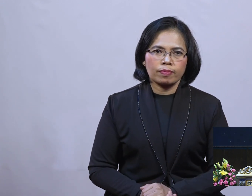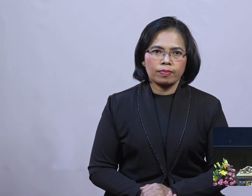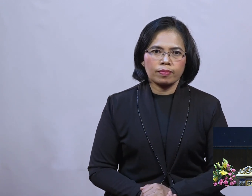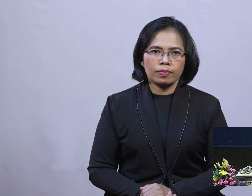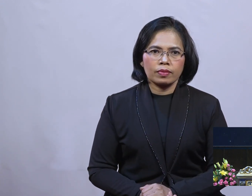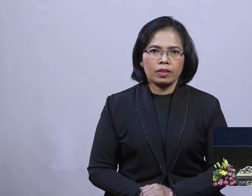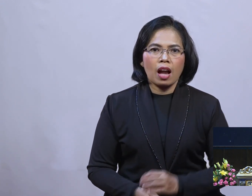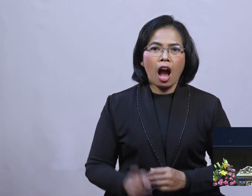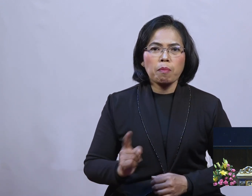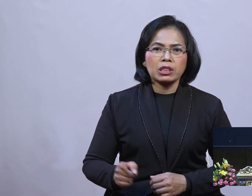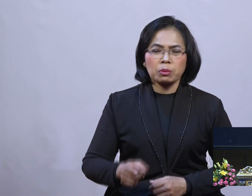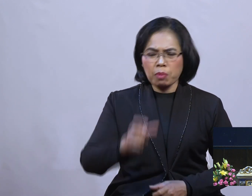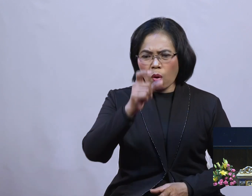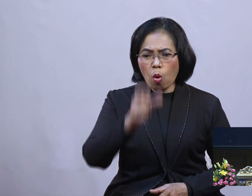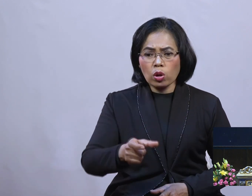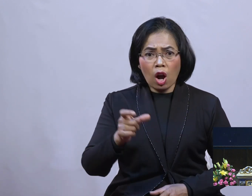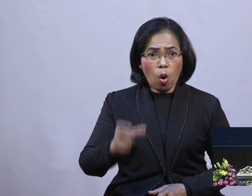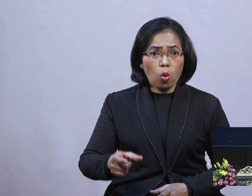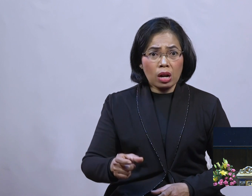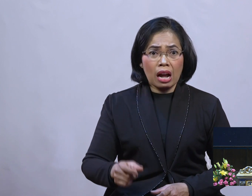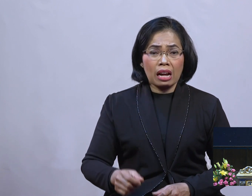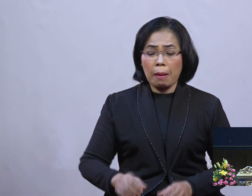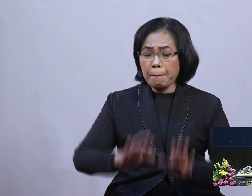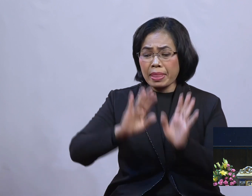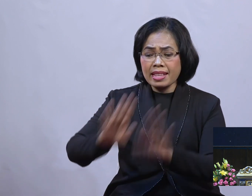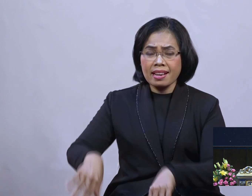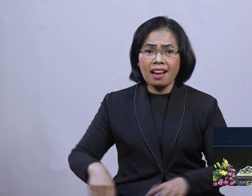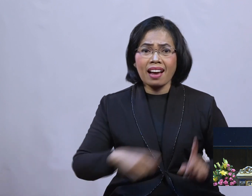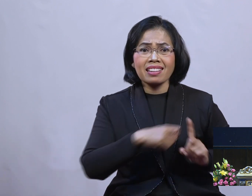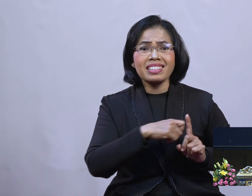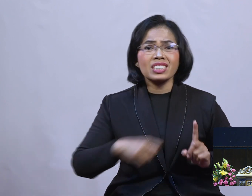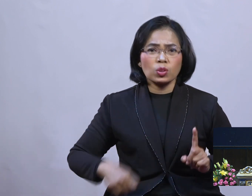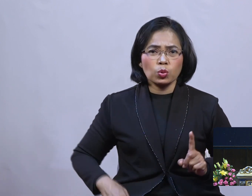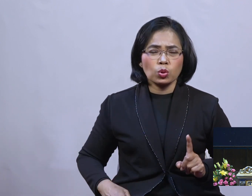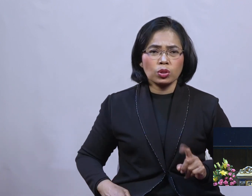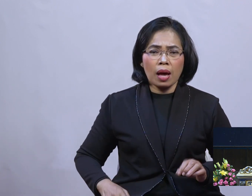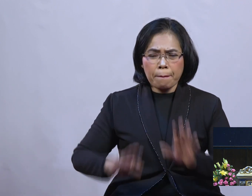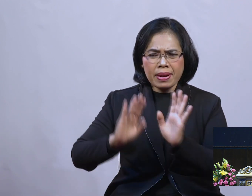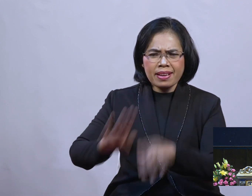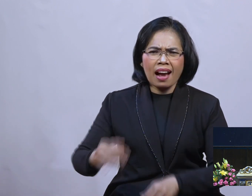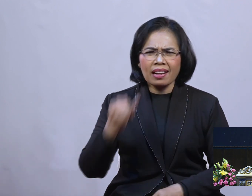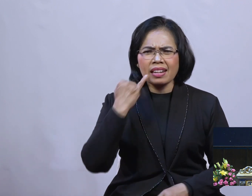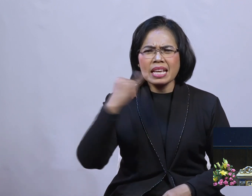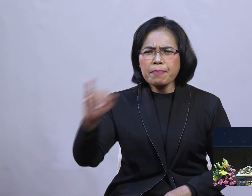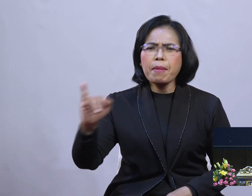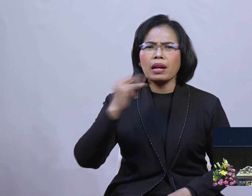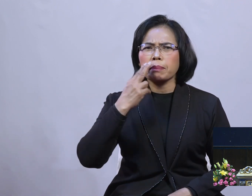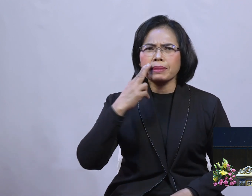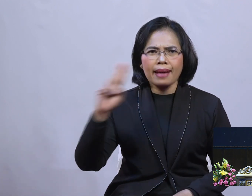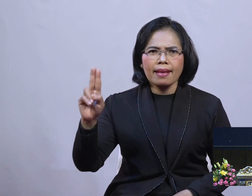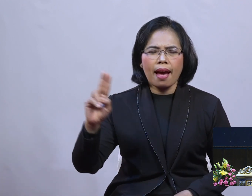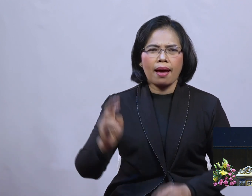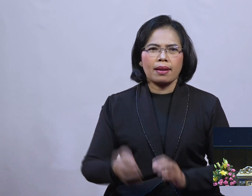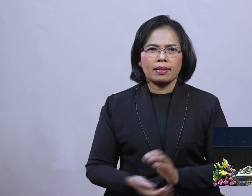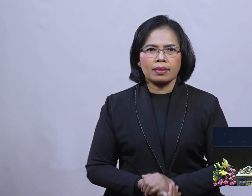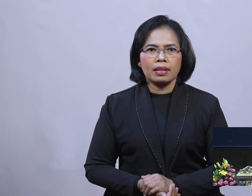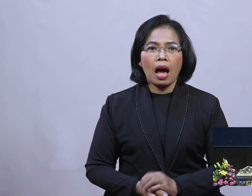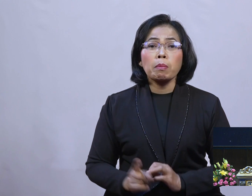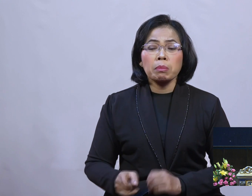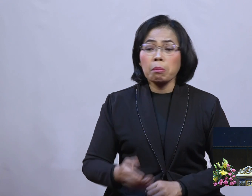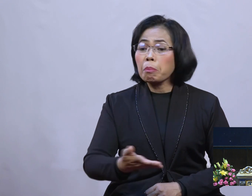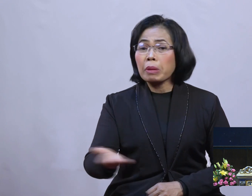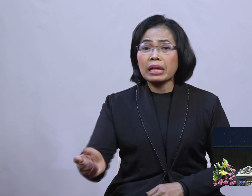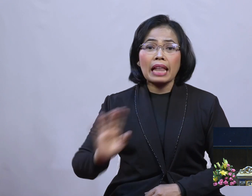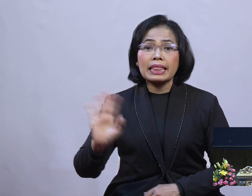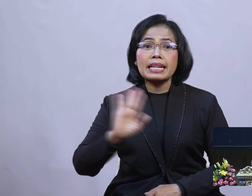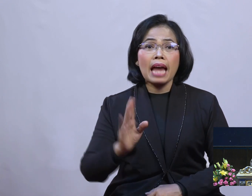hai kenapa orang tinggalkan Kristus Kenapa orang tinggalkan Iman percaya jawaban saya segar Hai Andi tidak rendah